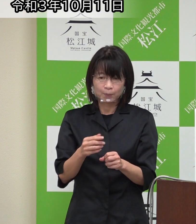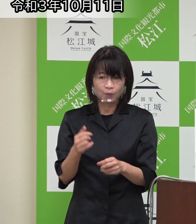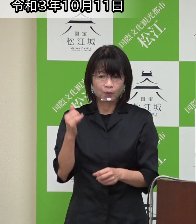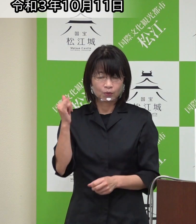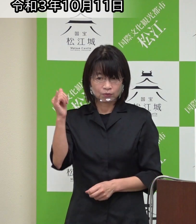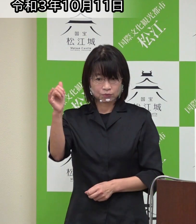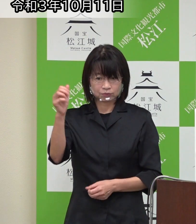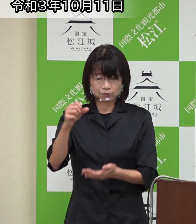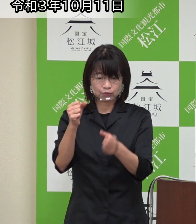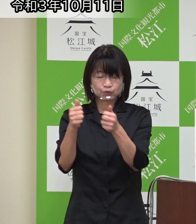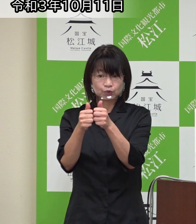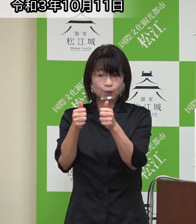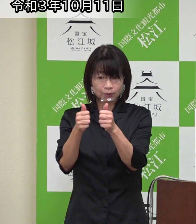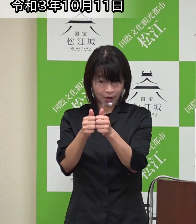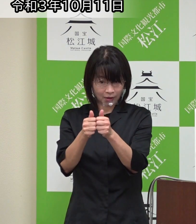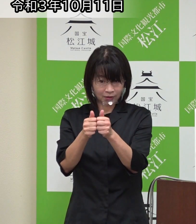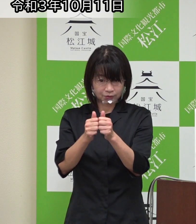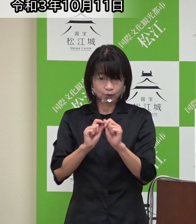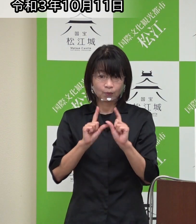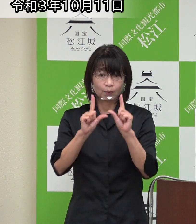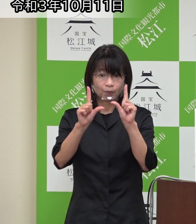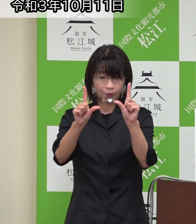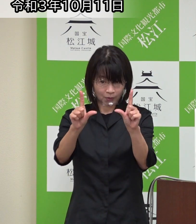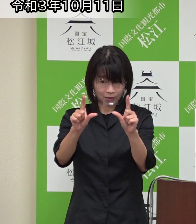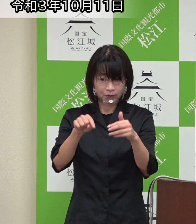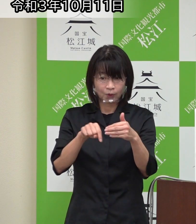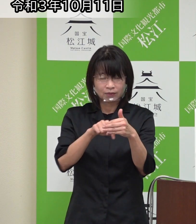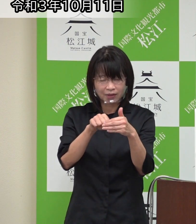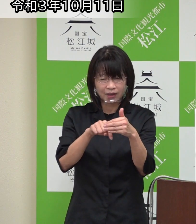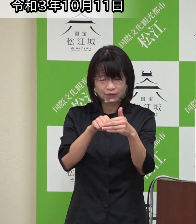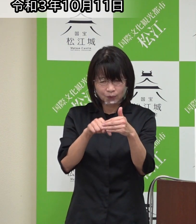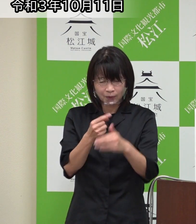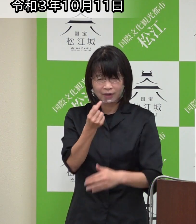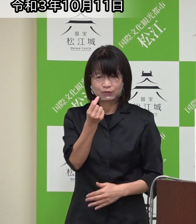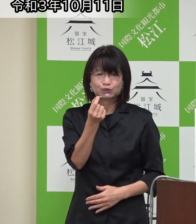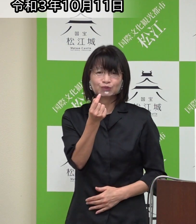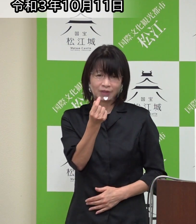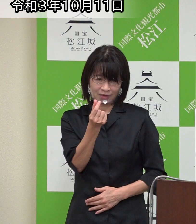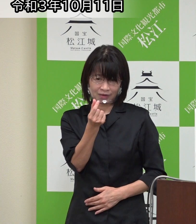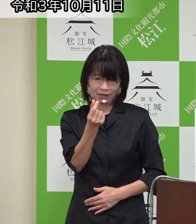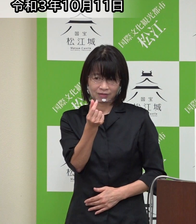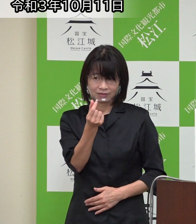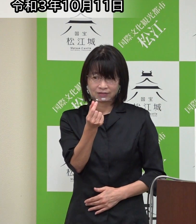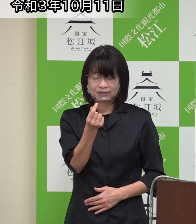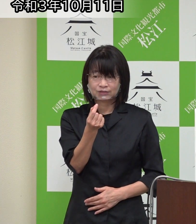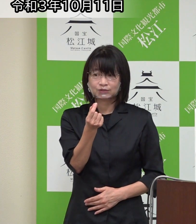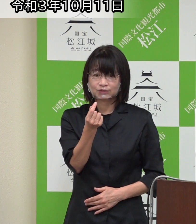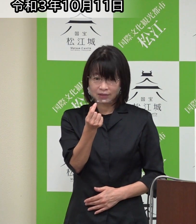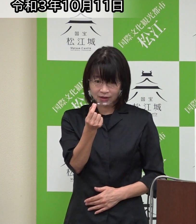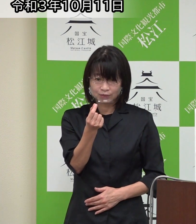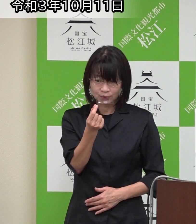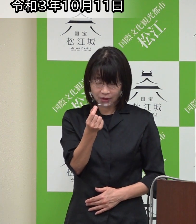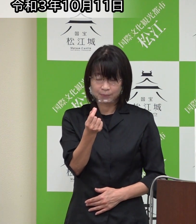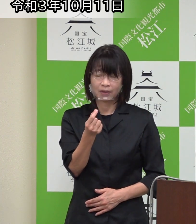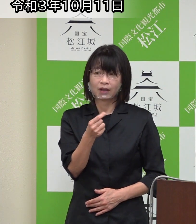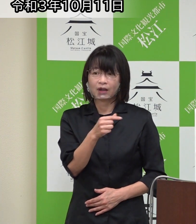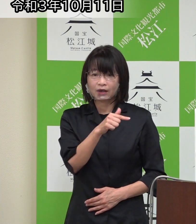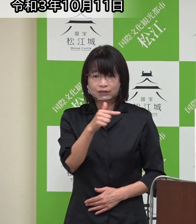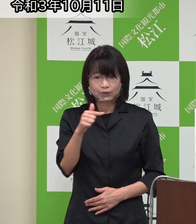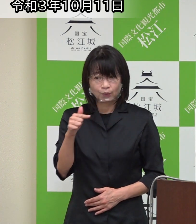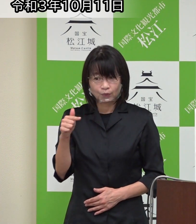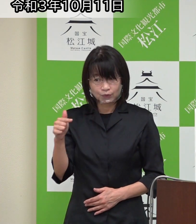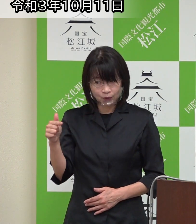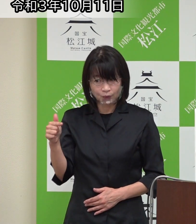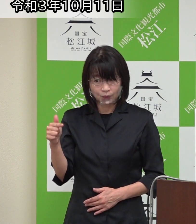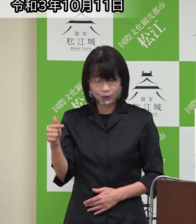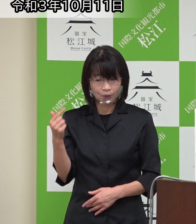そうするとその回答も一辺倒になってしまっているところもあってですね、具体的にそれを掘り下げていろんな個別の事例でご質問いただければ